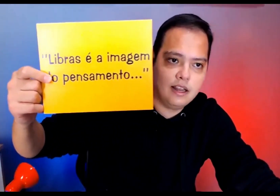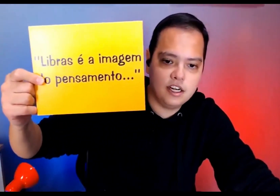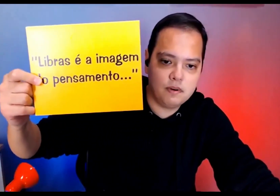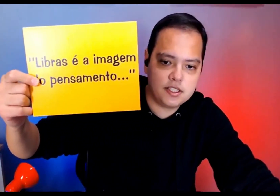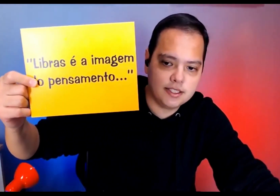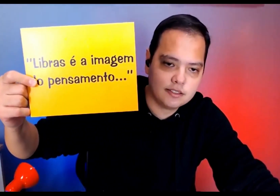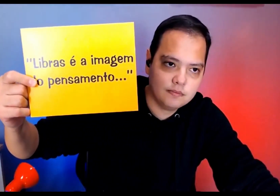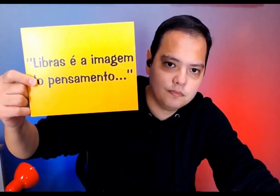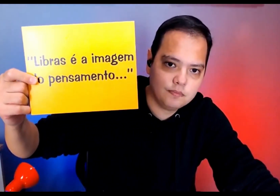para vocês?